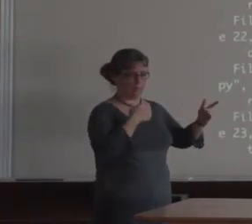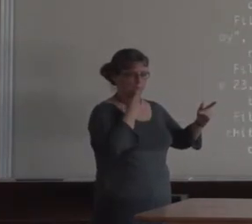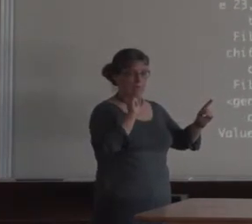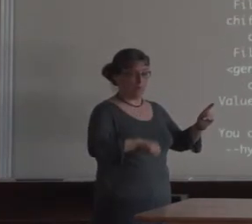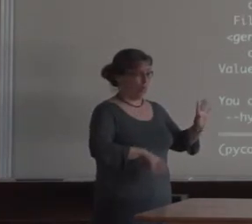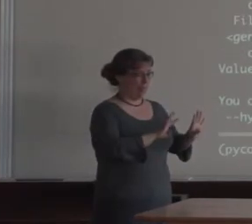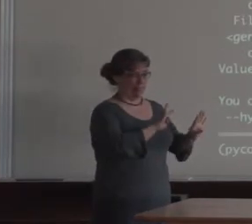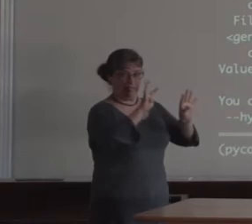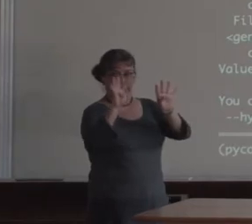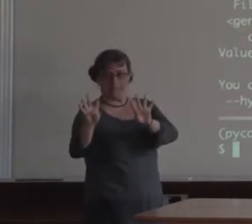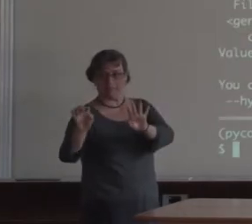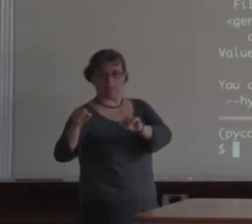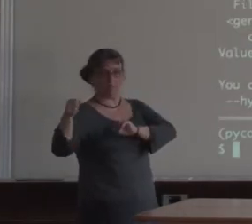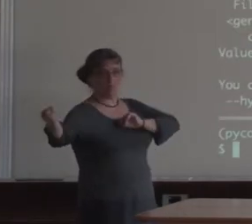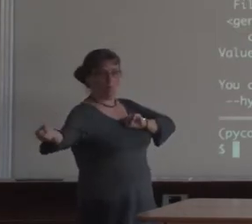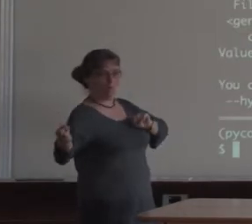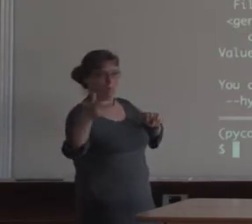ce qui est possible.